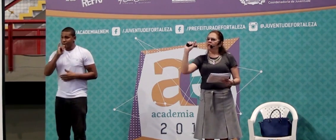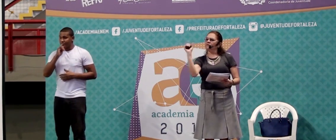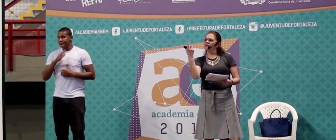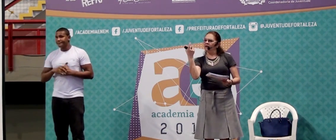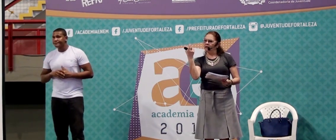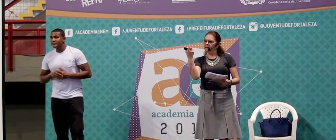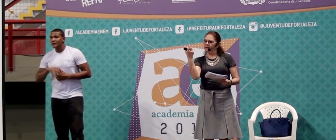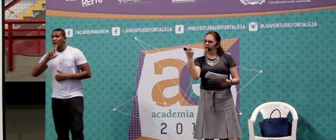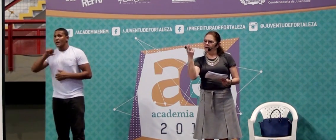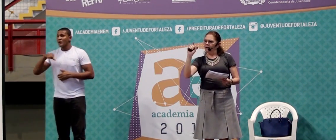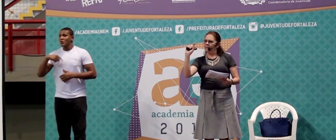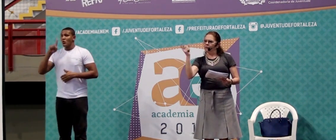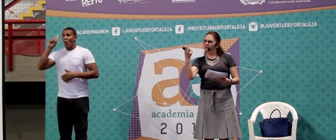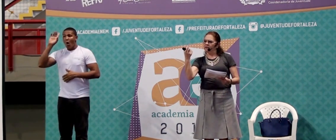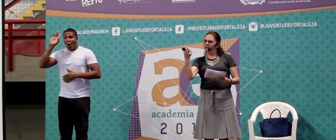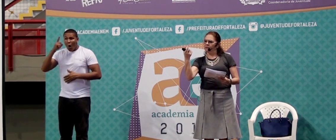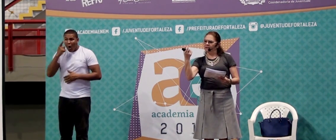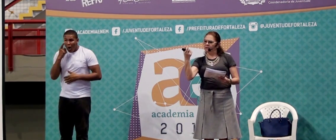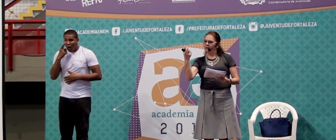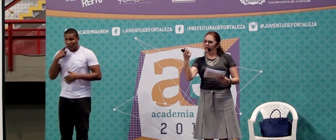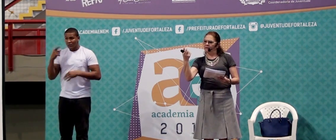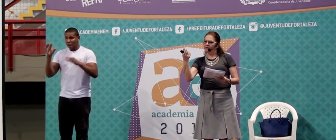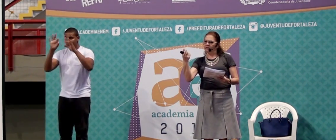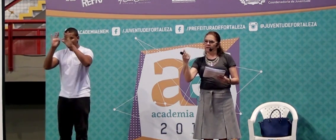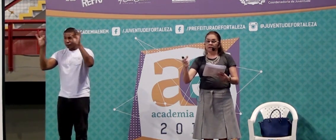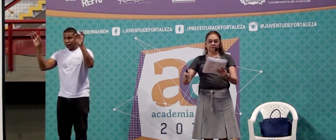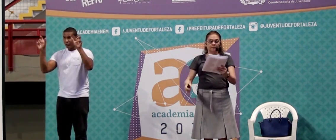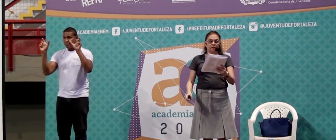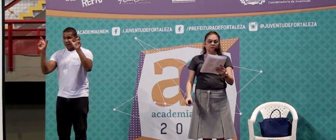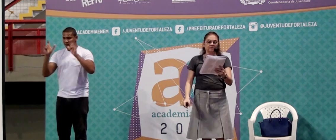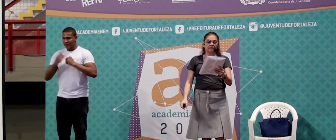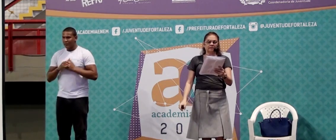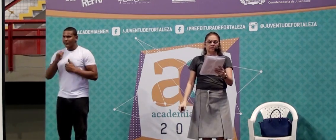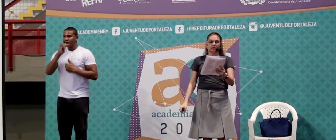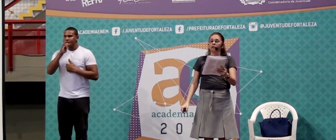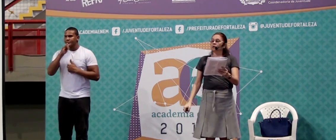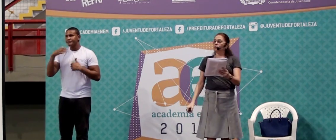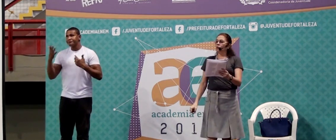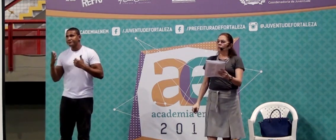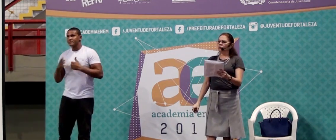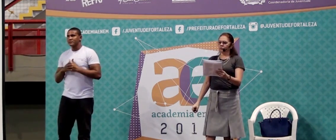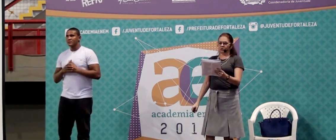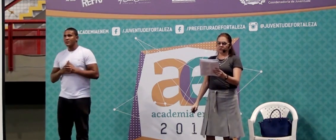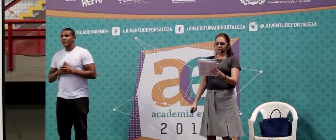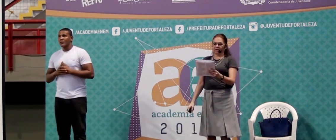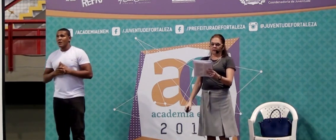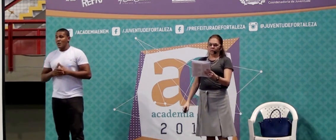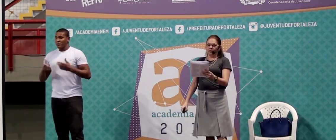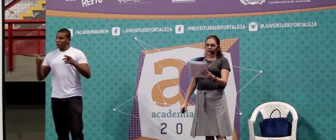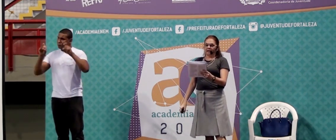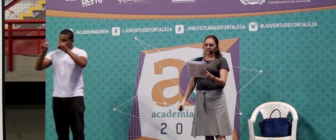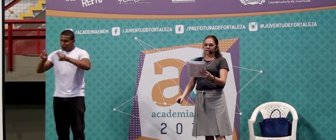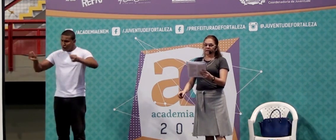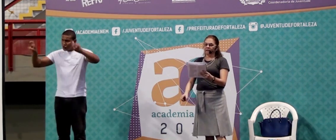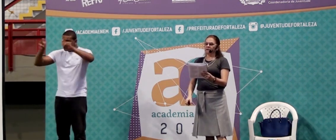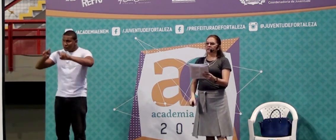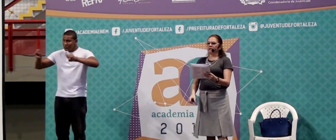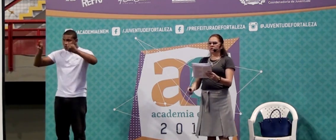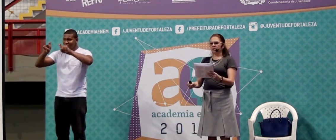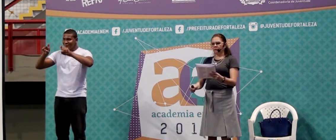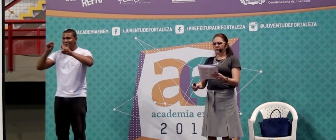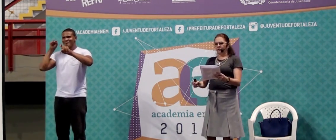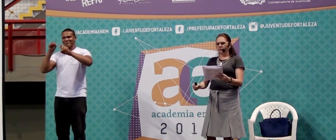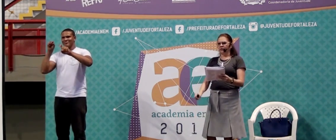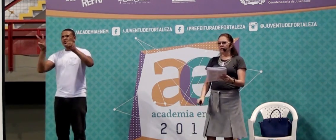1, inverta a posição das palavras. Você pode dizer assim: no mundo digital, as